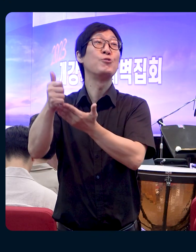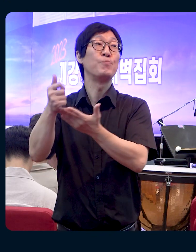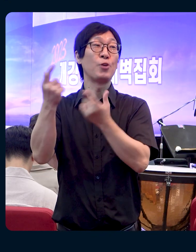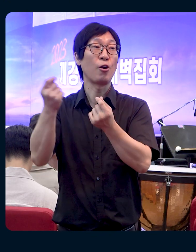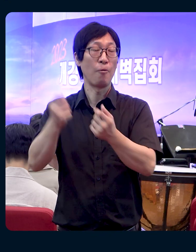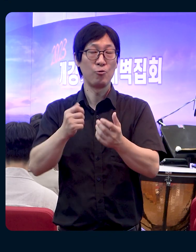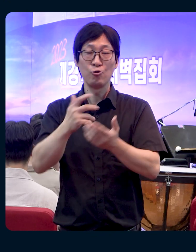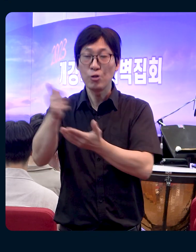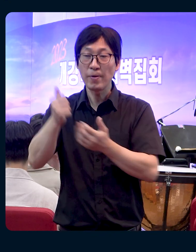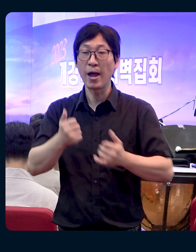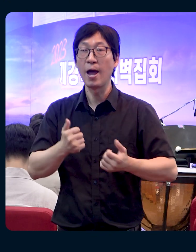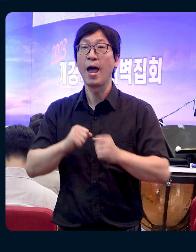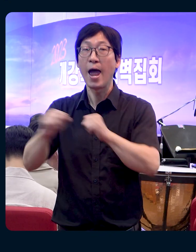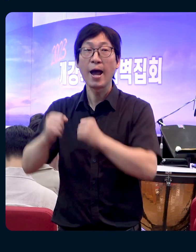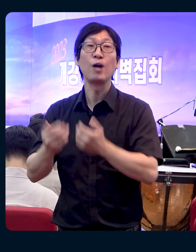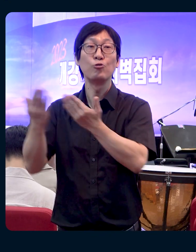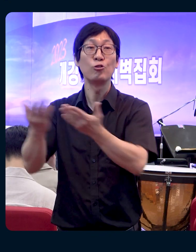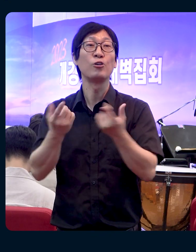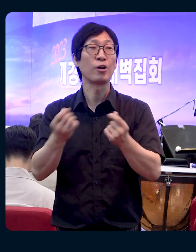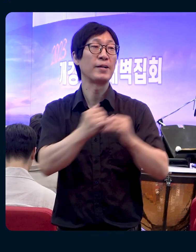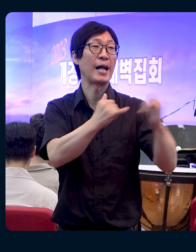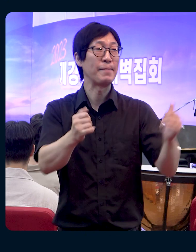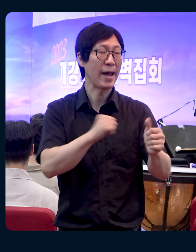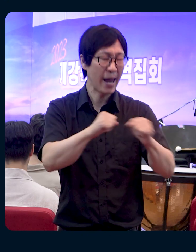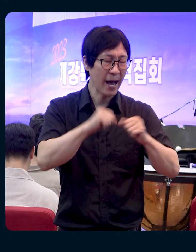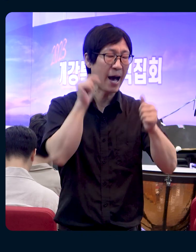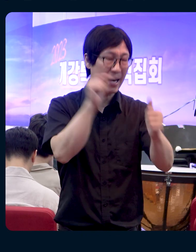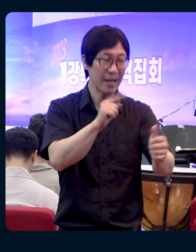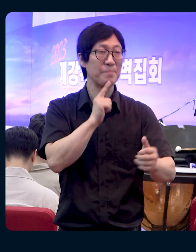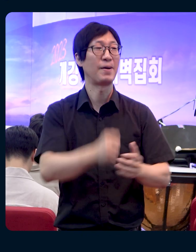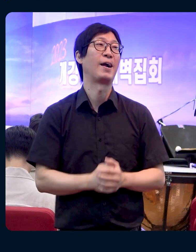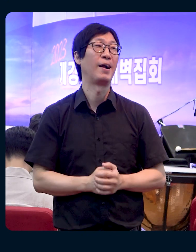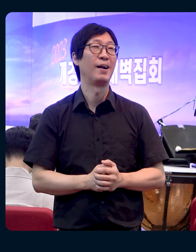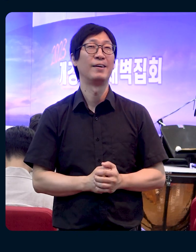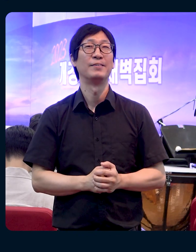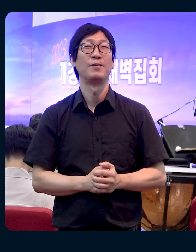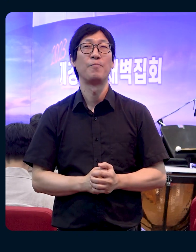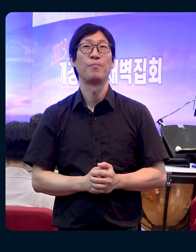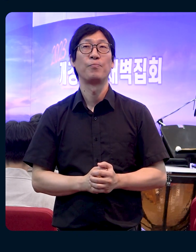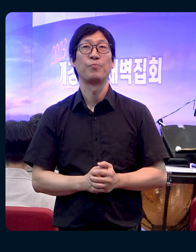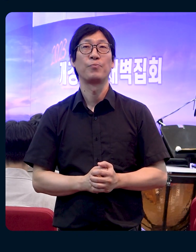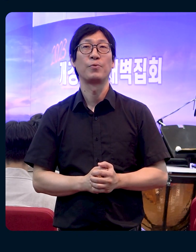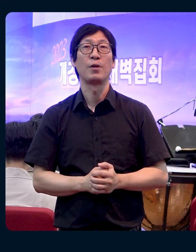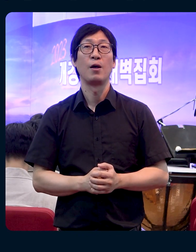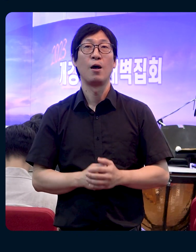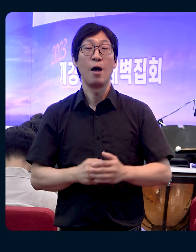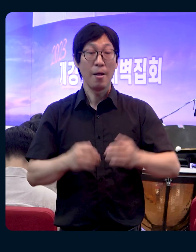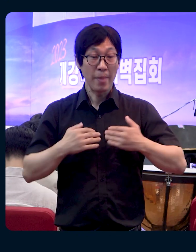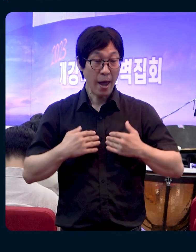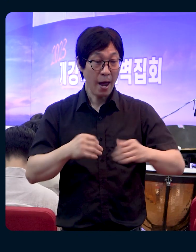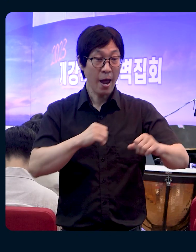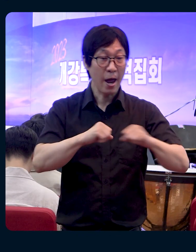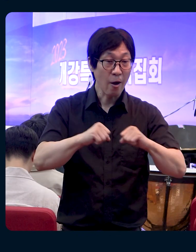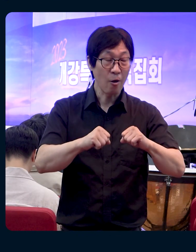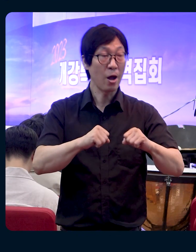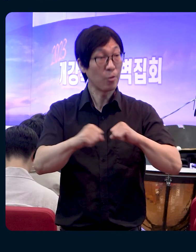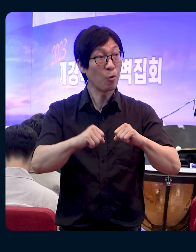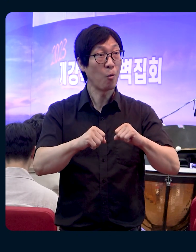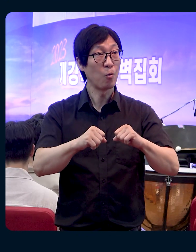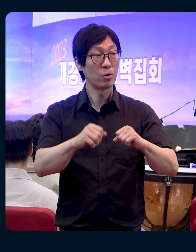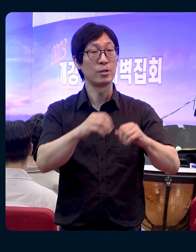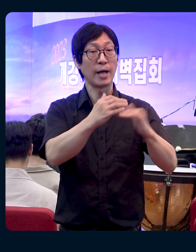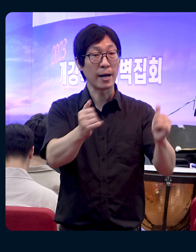하기는 사람에게. 그런데 마음가짐은 누구께? 마음은 누구께? 주님께. 이게 딱 맞는